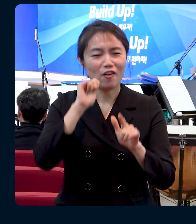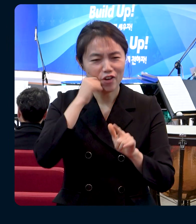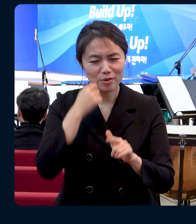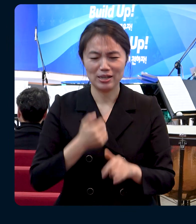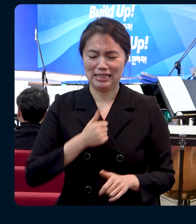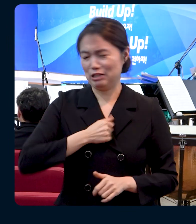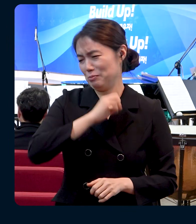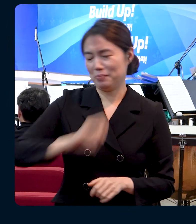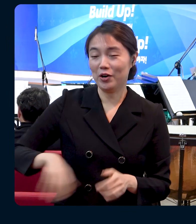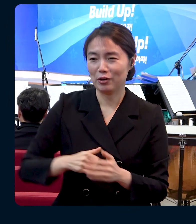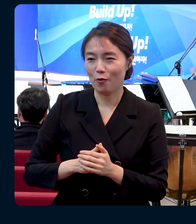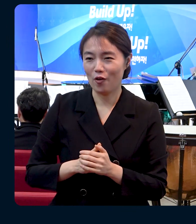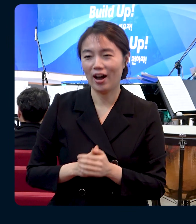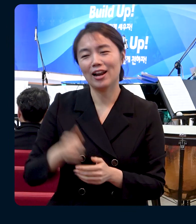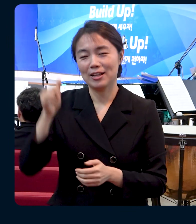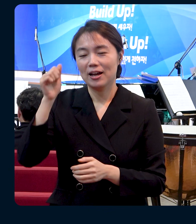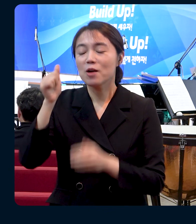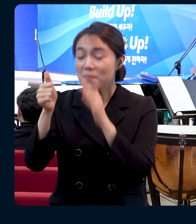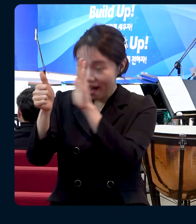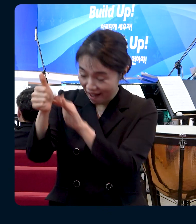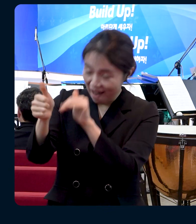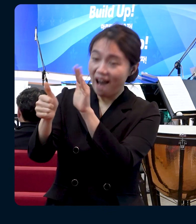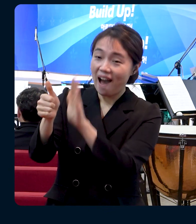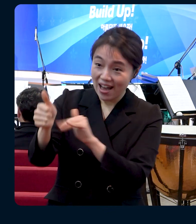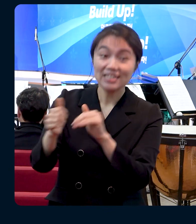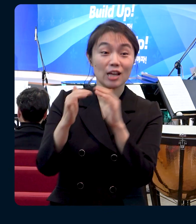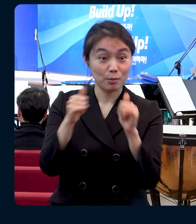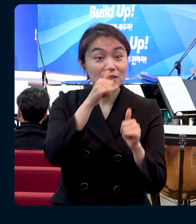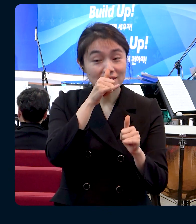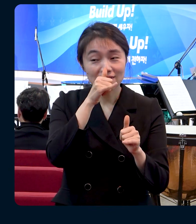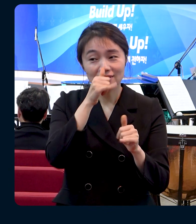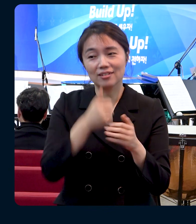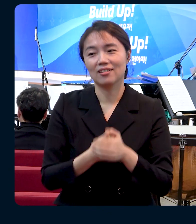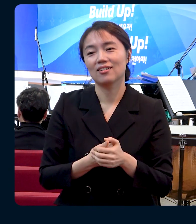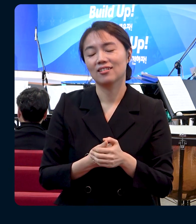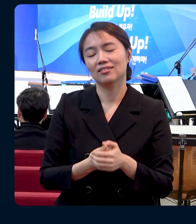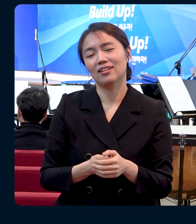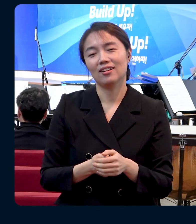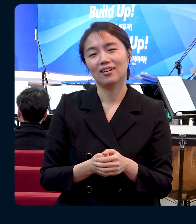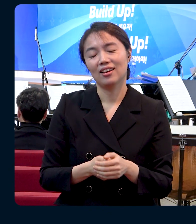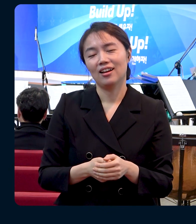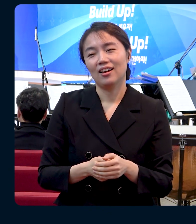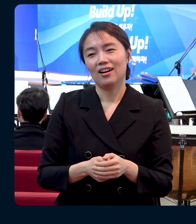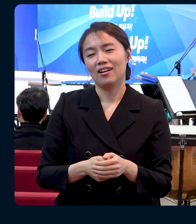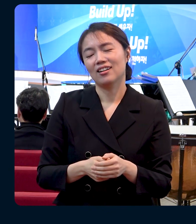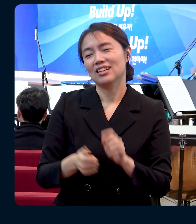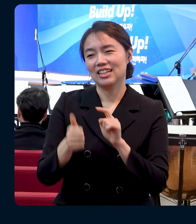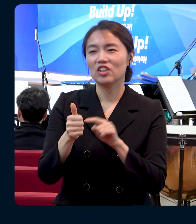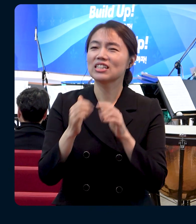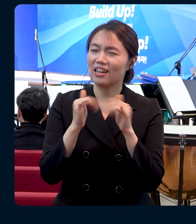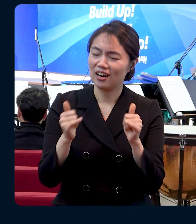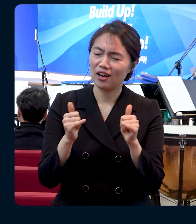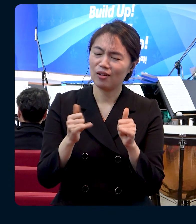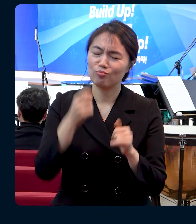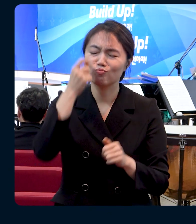다 버리고 그냥 그대로 거기에 매달리는. 근데 여러분 아세요? 가장 불쌍한 사람이 그런 사람이라는